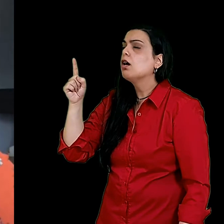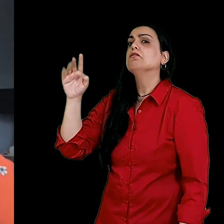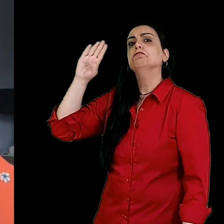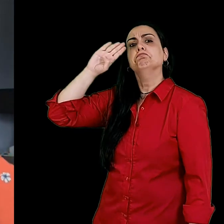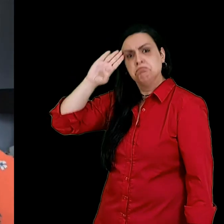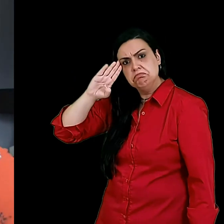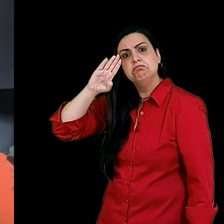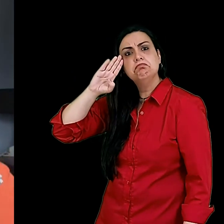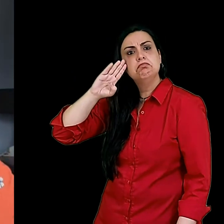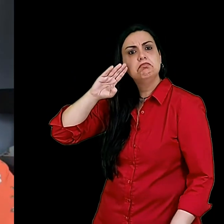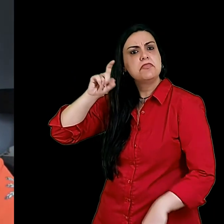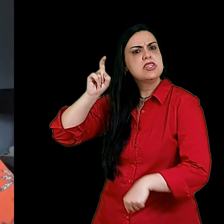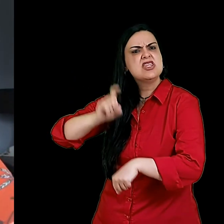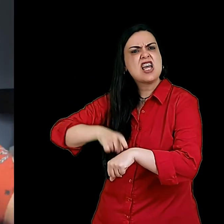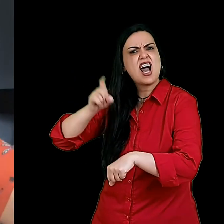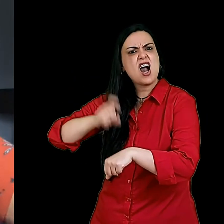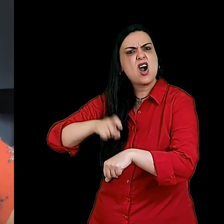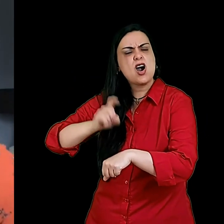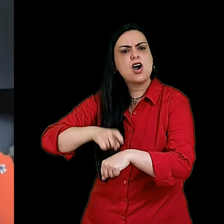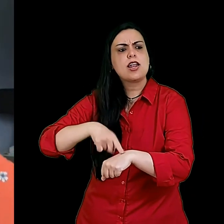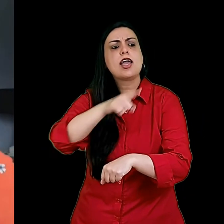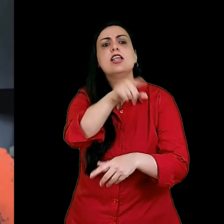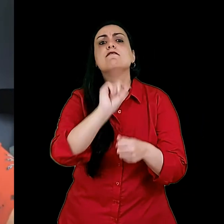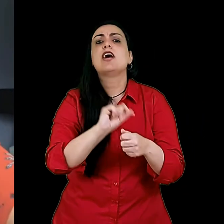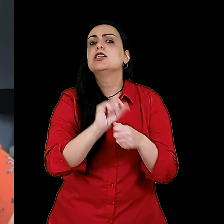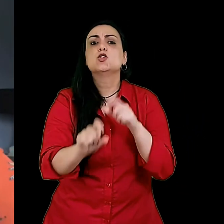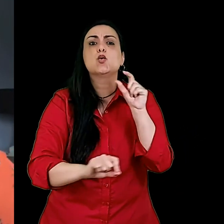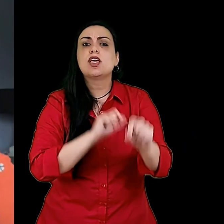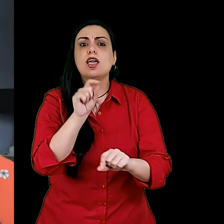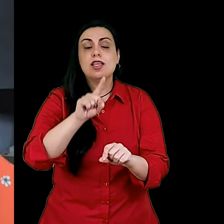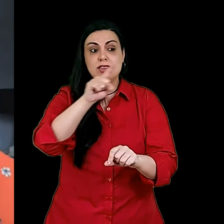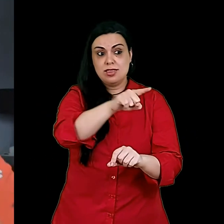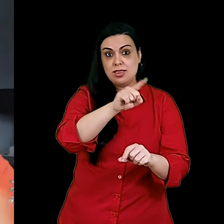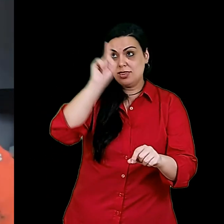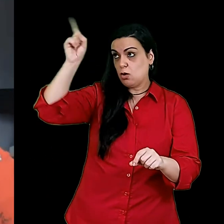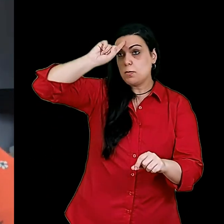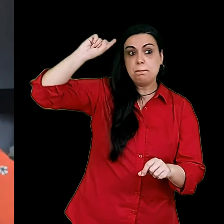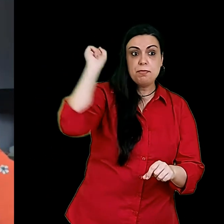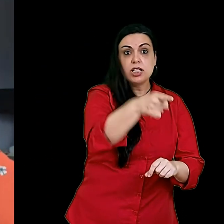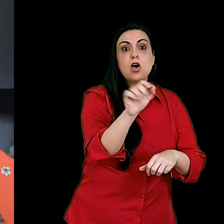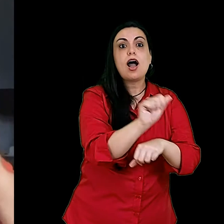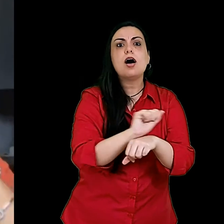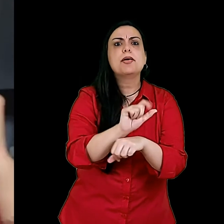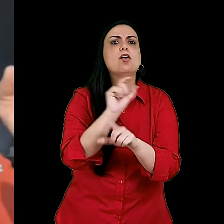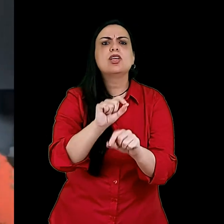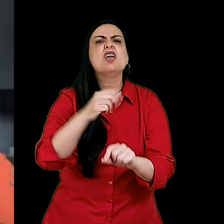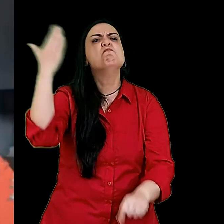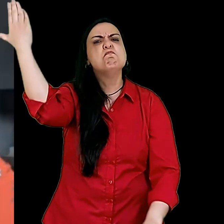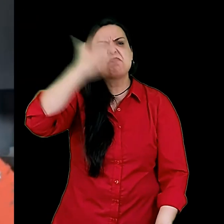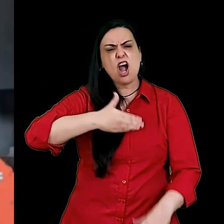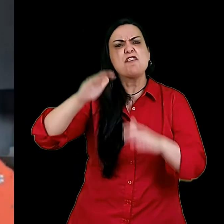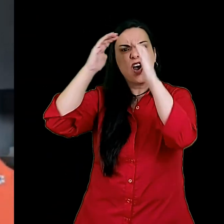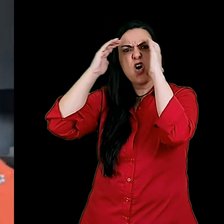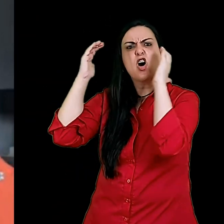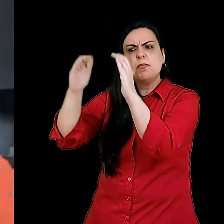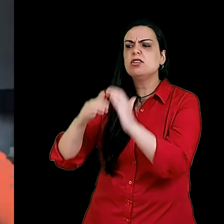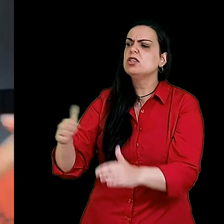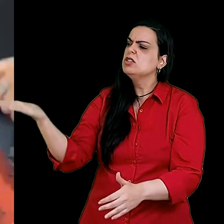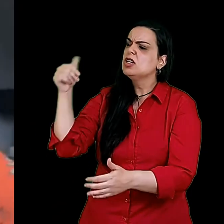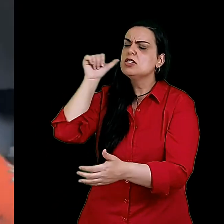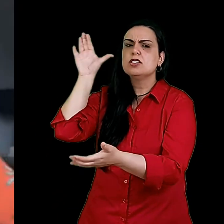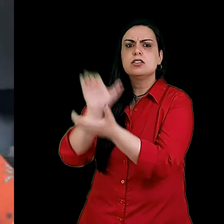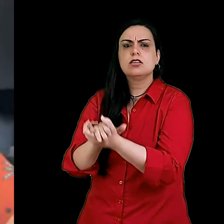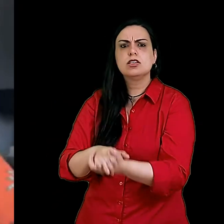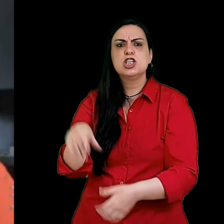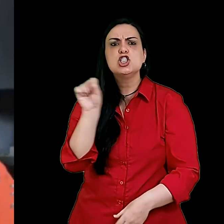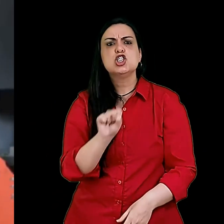O texto diz que Abraão ouve, ele obedece, isso lhe é imputado por justiça. Sabe qual é a primeira coisa que ele faz? Depois de ouvir o comando de Deus?